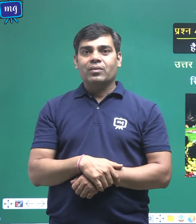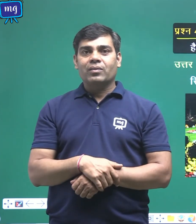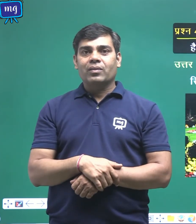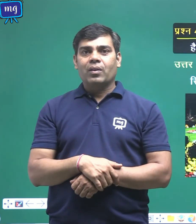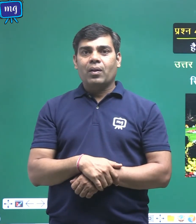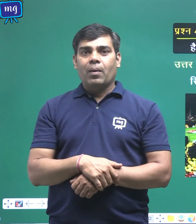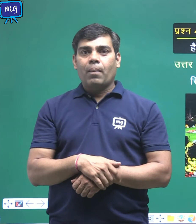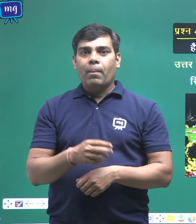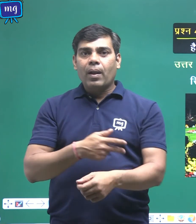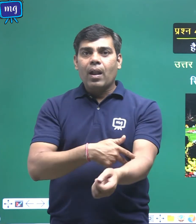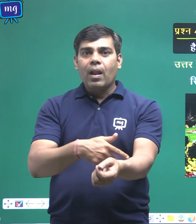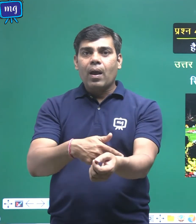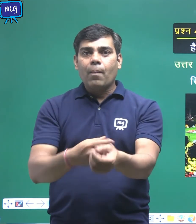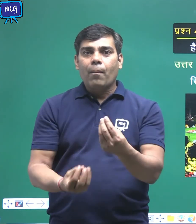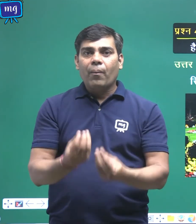नेहरू उद्यान